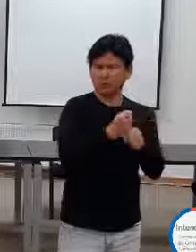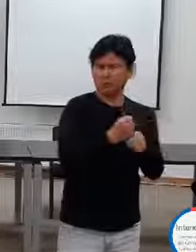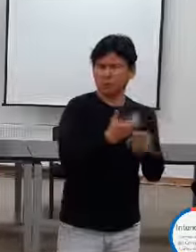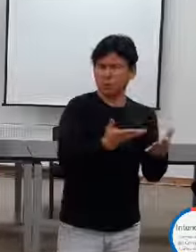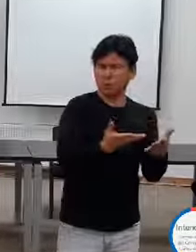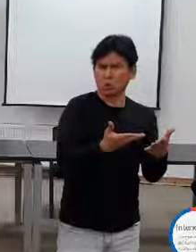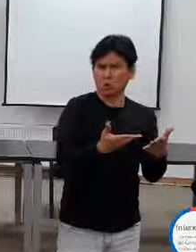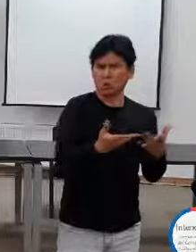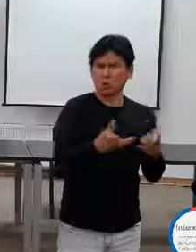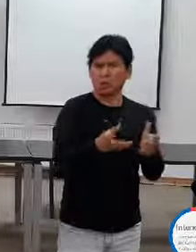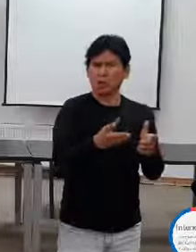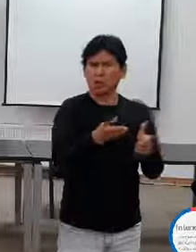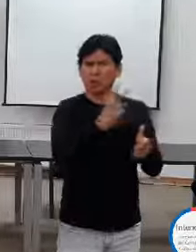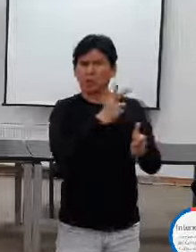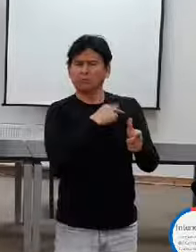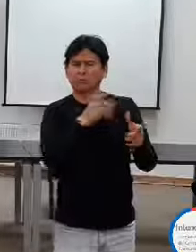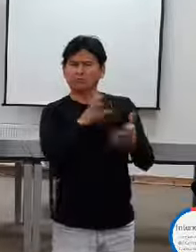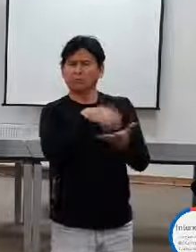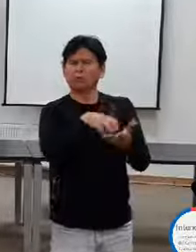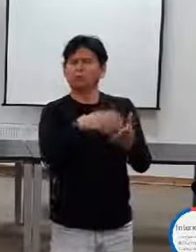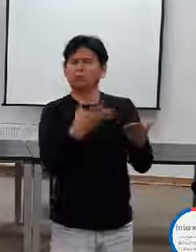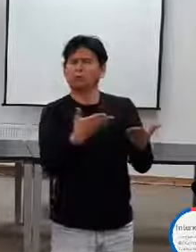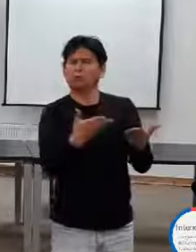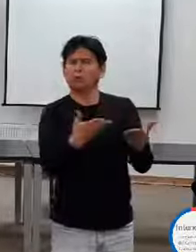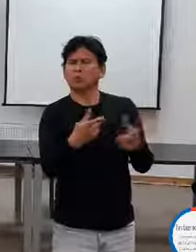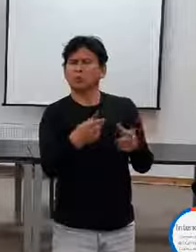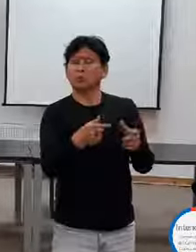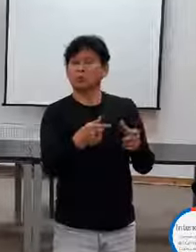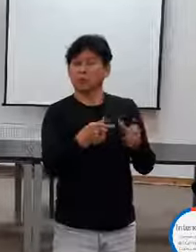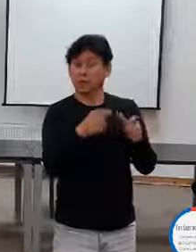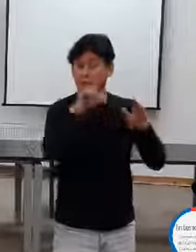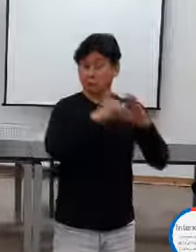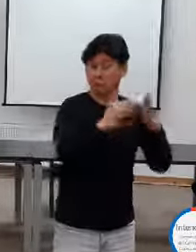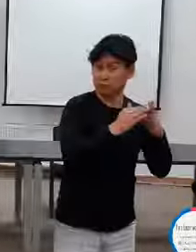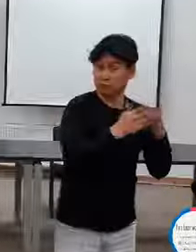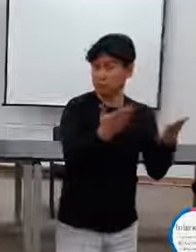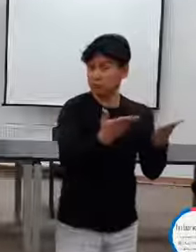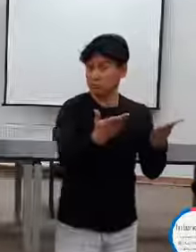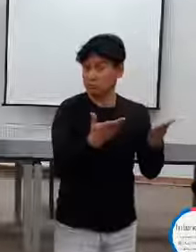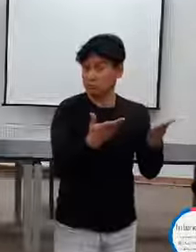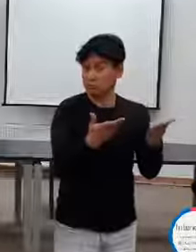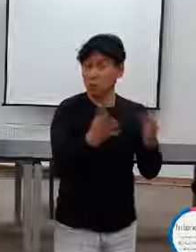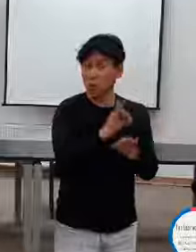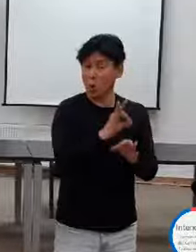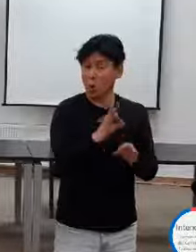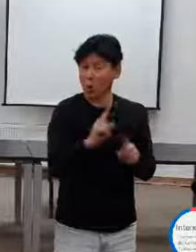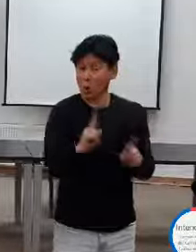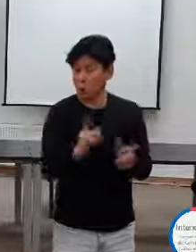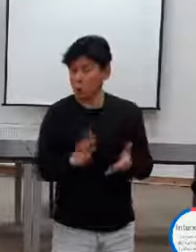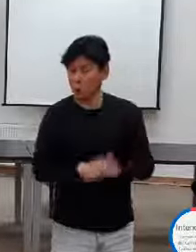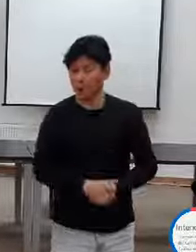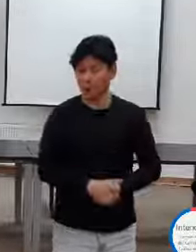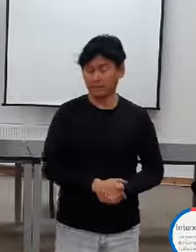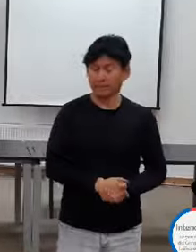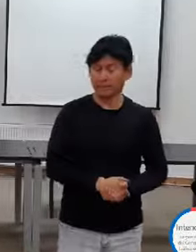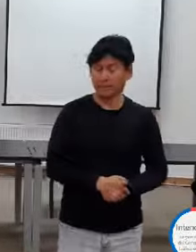puntual también del comisario de la ciudad de Puerto Aysén está en cuarentena en este caso o no es efectivo.